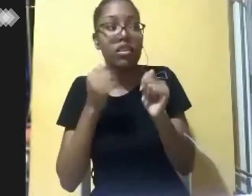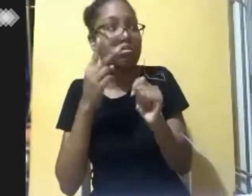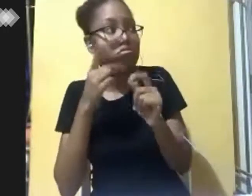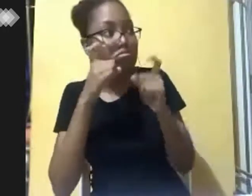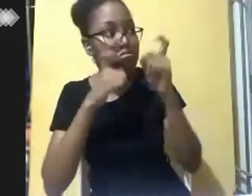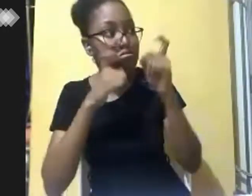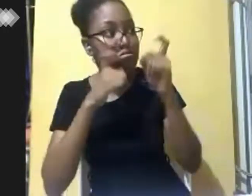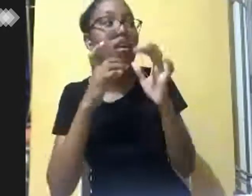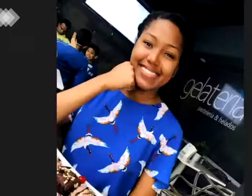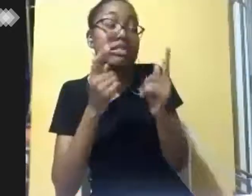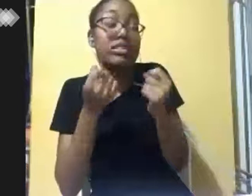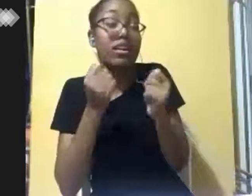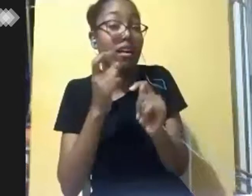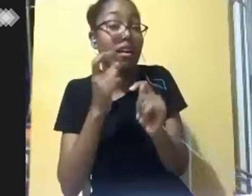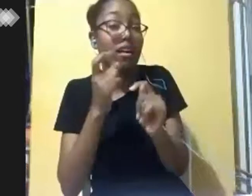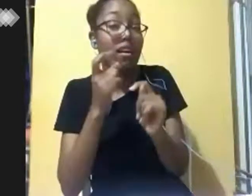¿Y te has sentido frustrado?